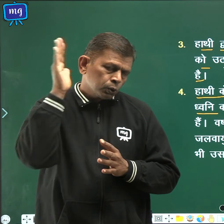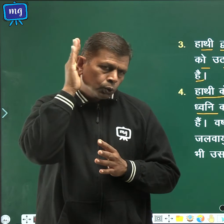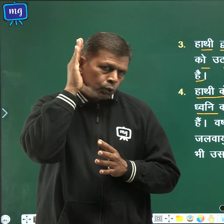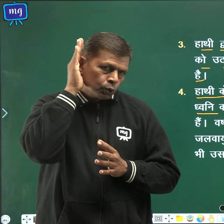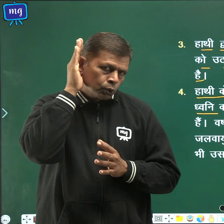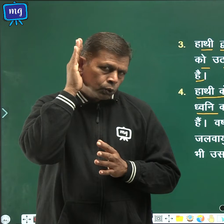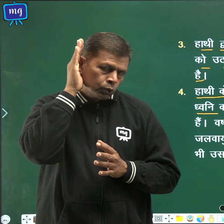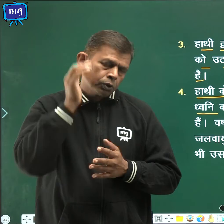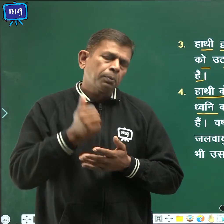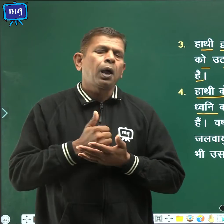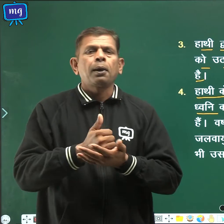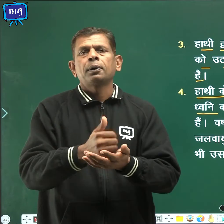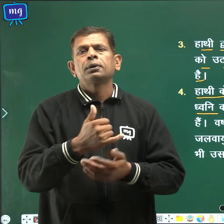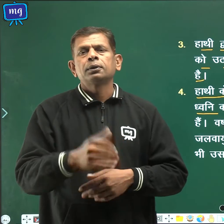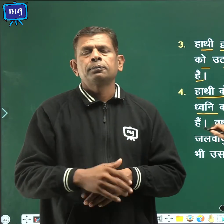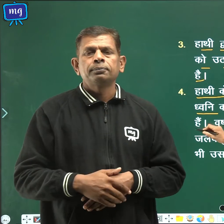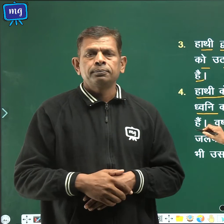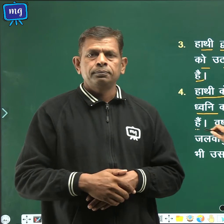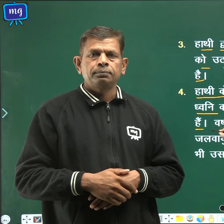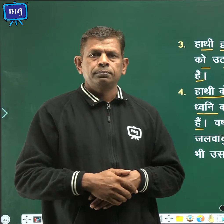सुनने में सहायक होते हैं।